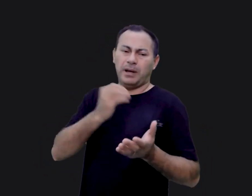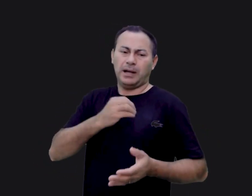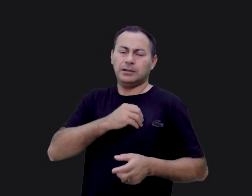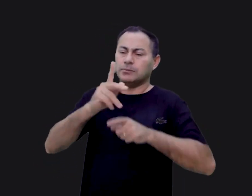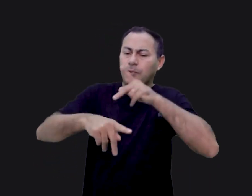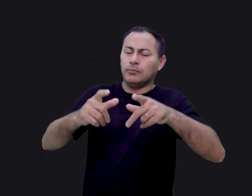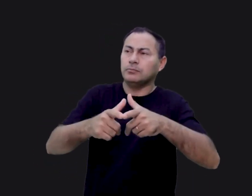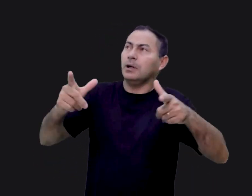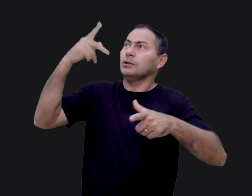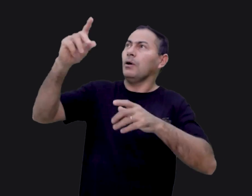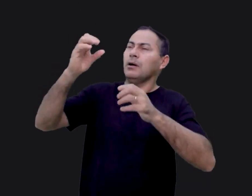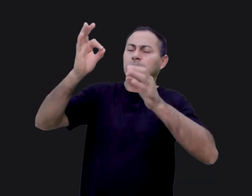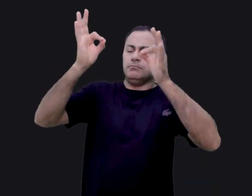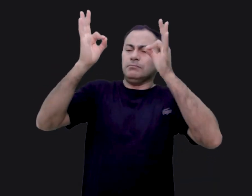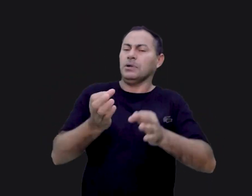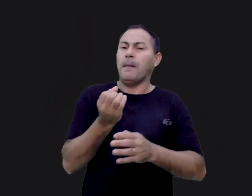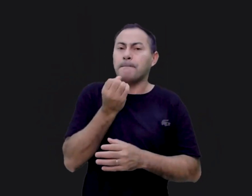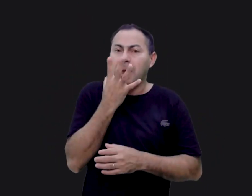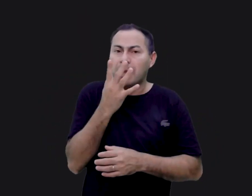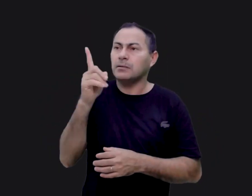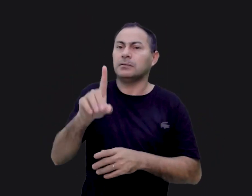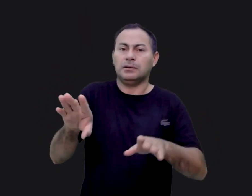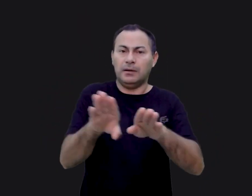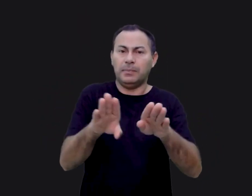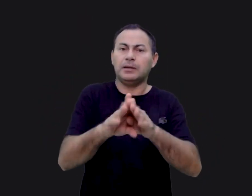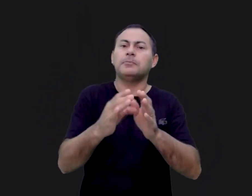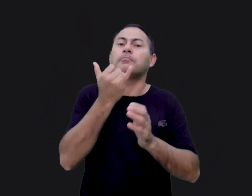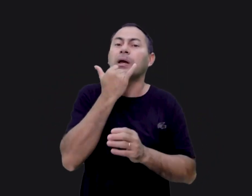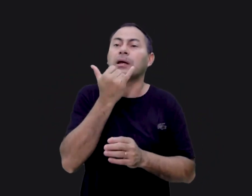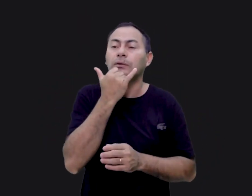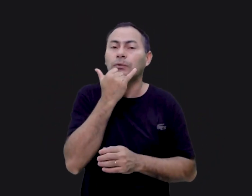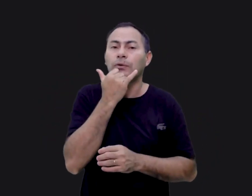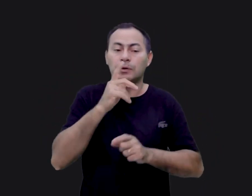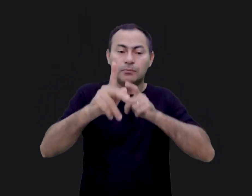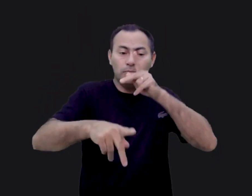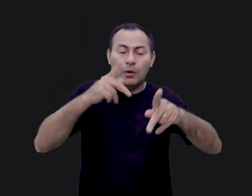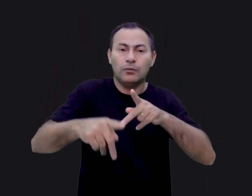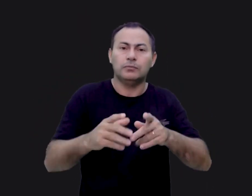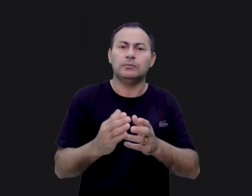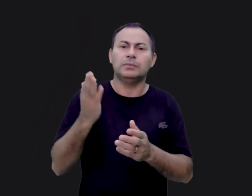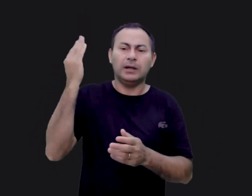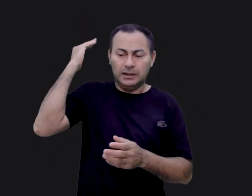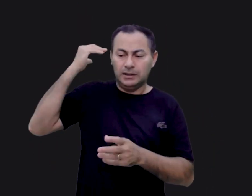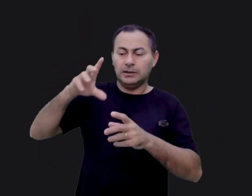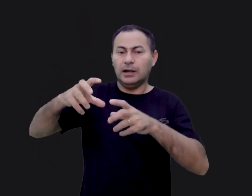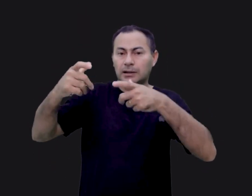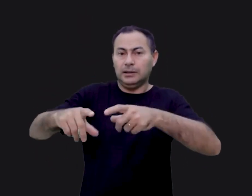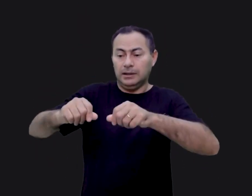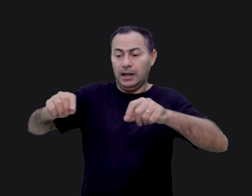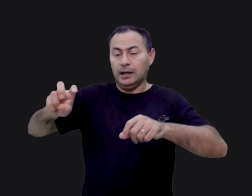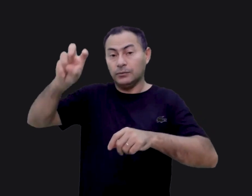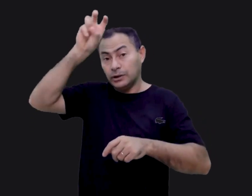povo, segundo a grandeza da tua benignidade, como também perdoaste a este povo desde a terra do Egito até